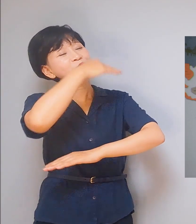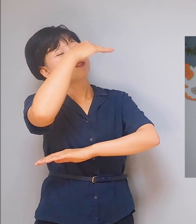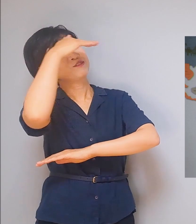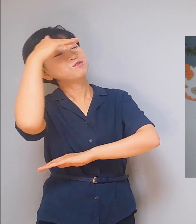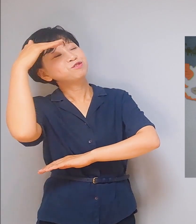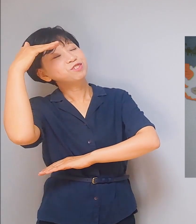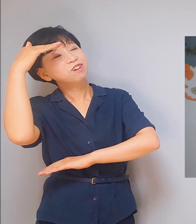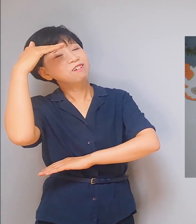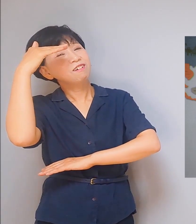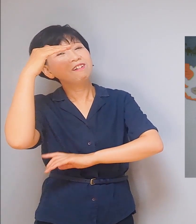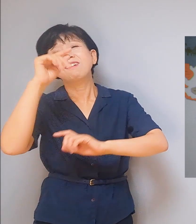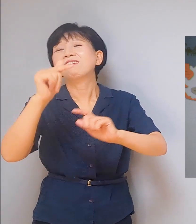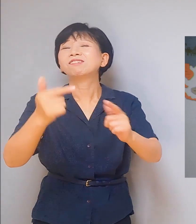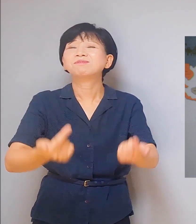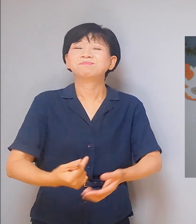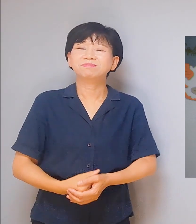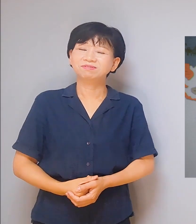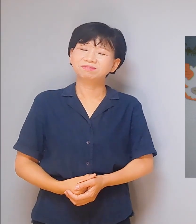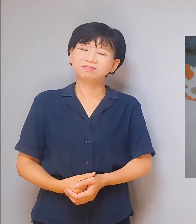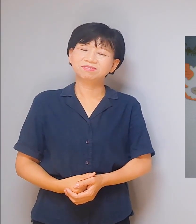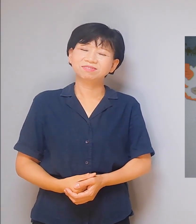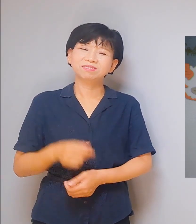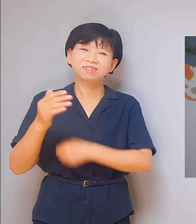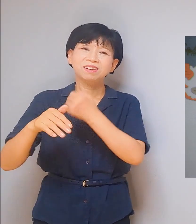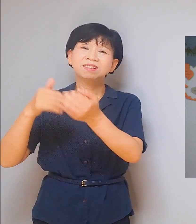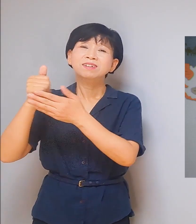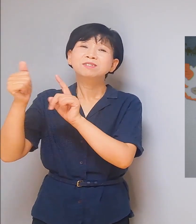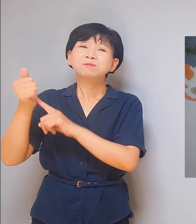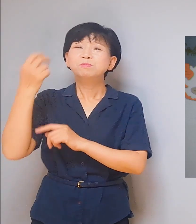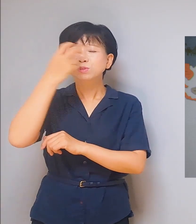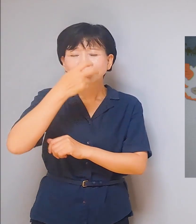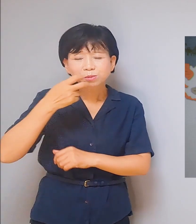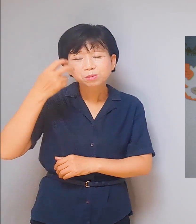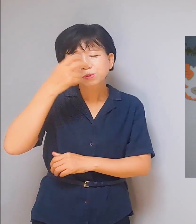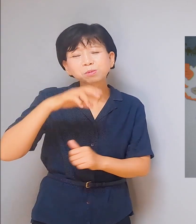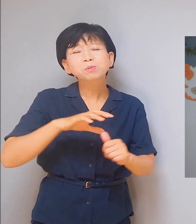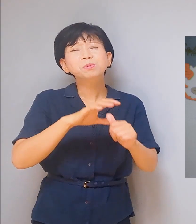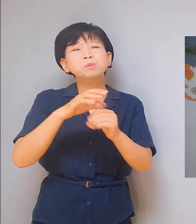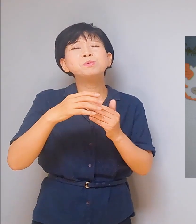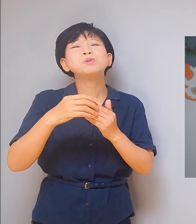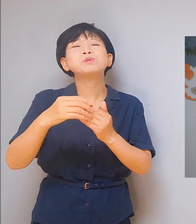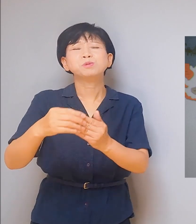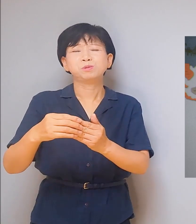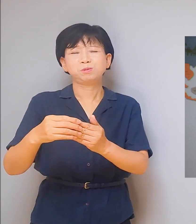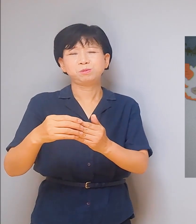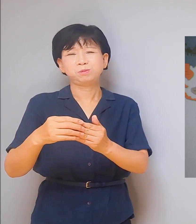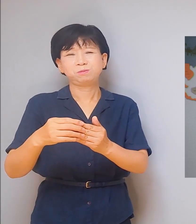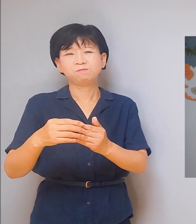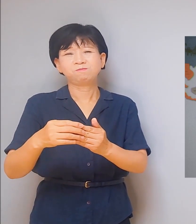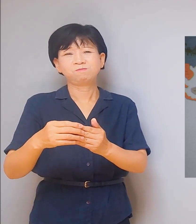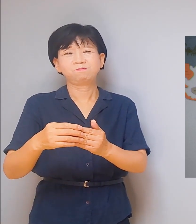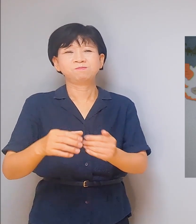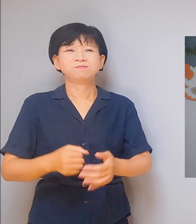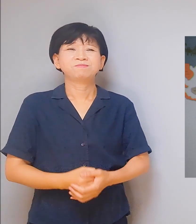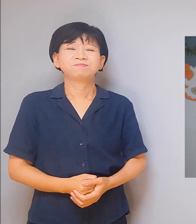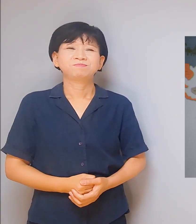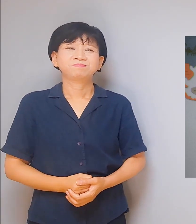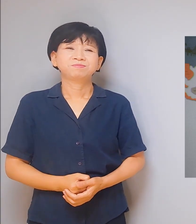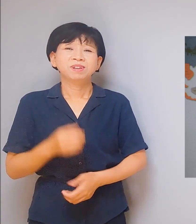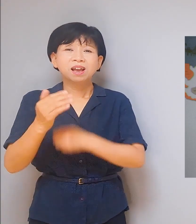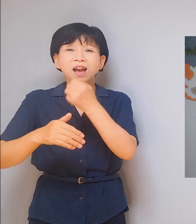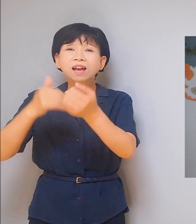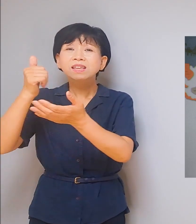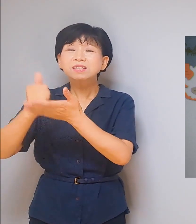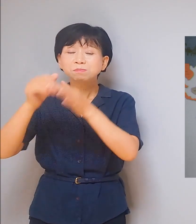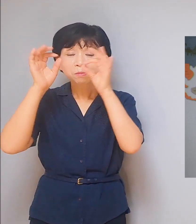만만의 말씀이죠. 하나님은요, 우리를 돌보신다는 거예요. 인도하신다는 거지요.